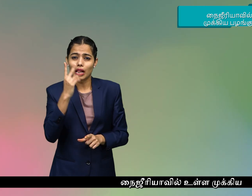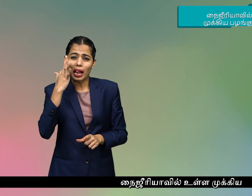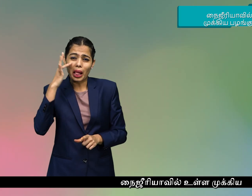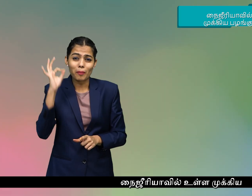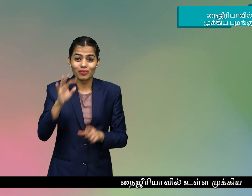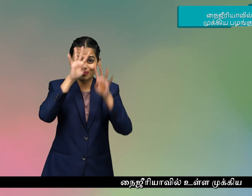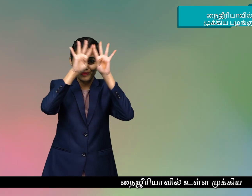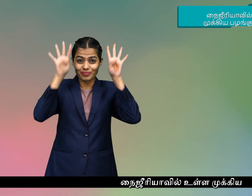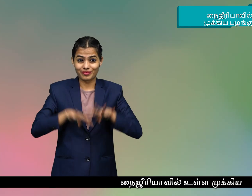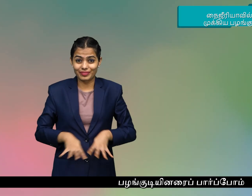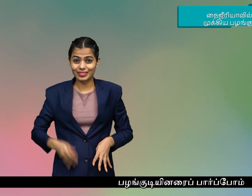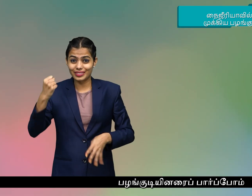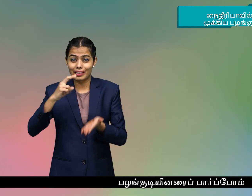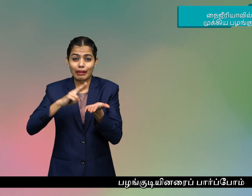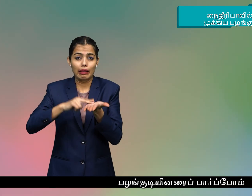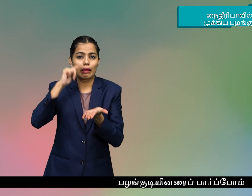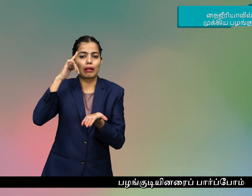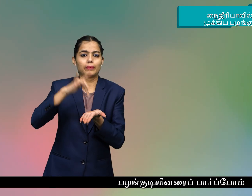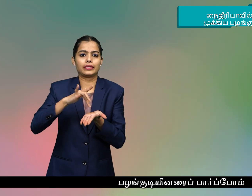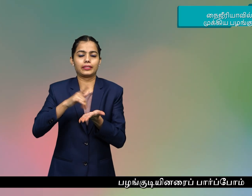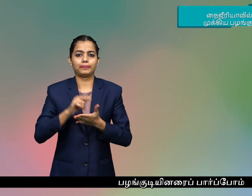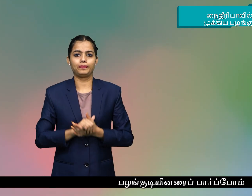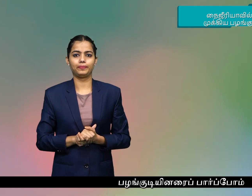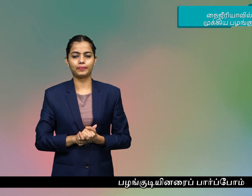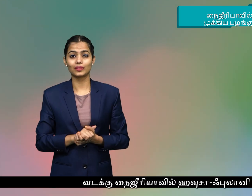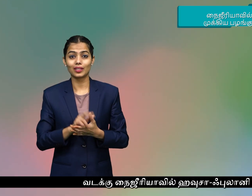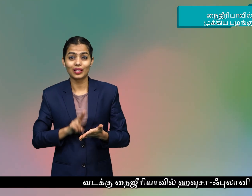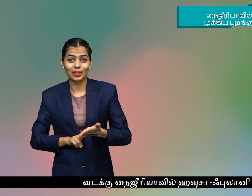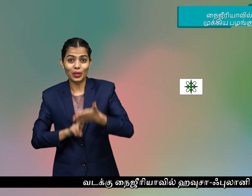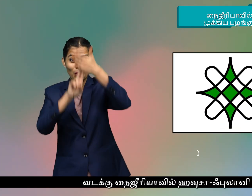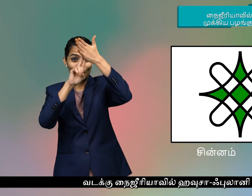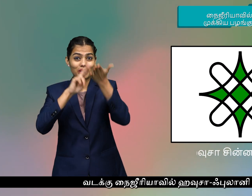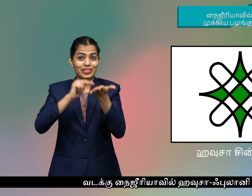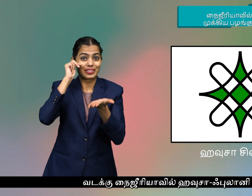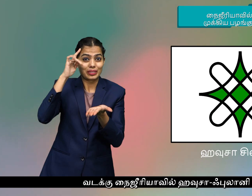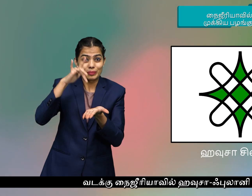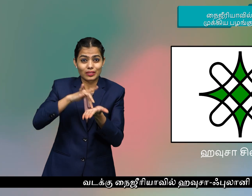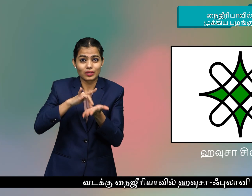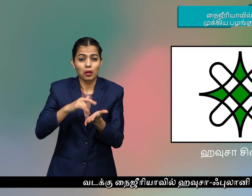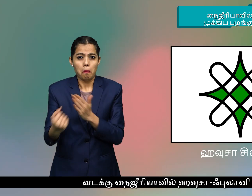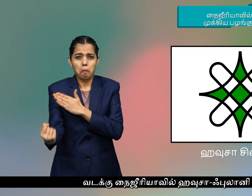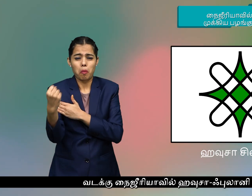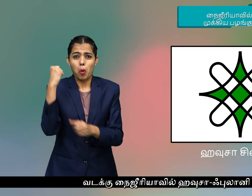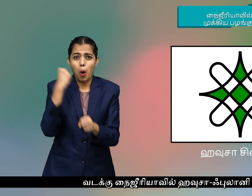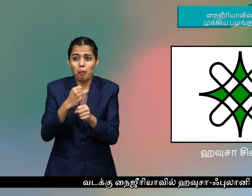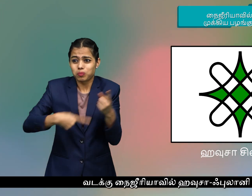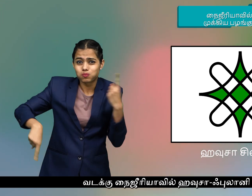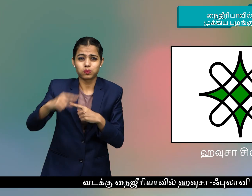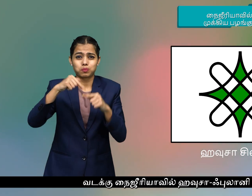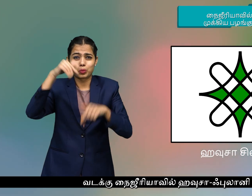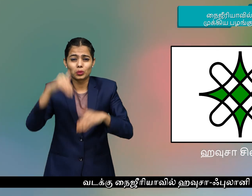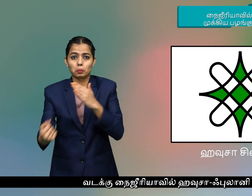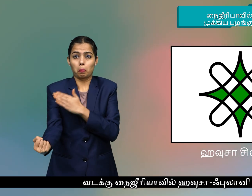நைஜீரியாவில் உள்ள முக்கிய பழங்குடியினரை பார்ப்போம். வடக்கு நைஜீரியாவில் ஹவுசா